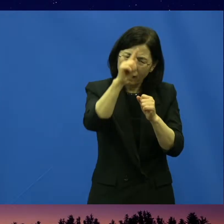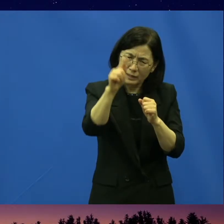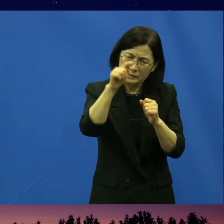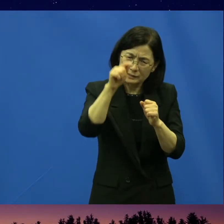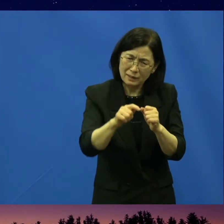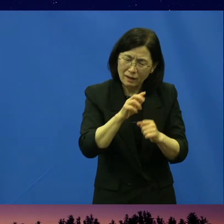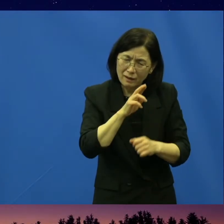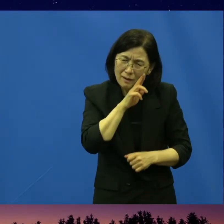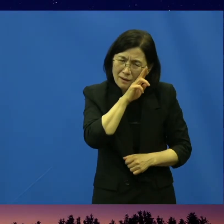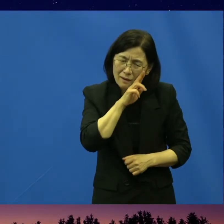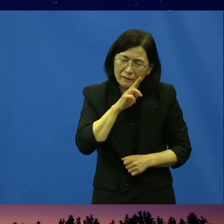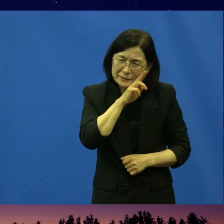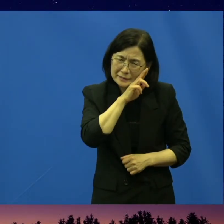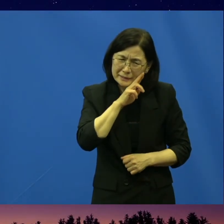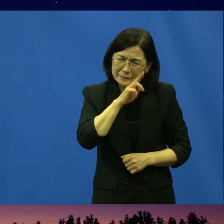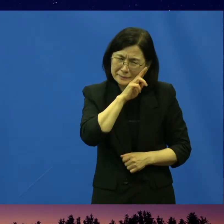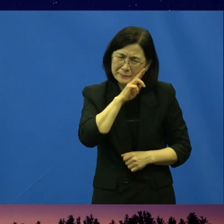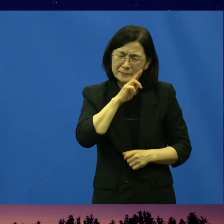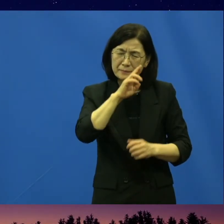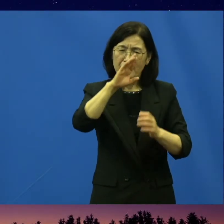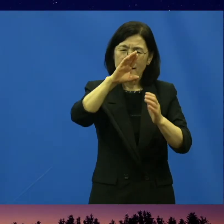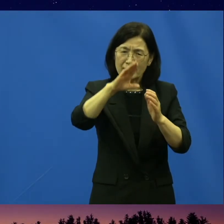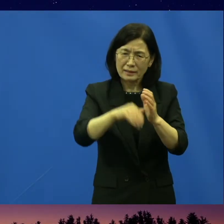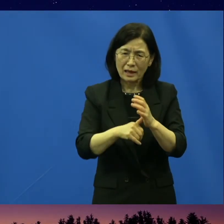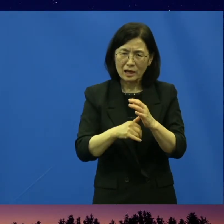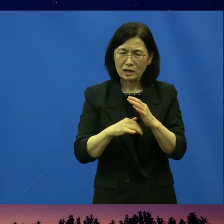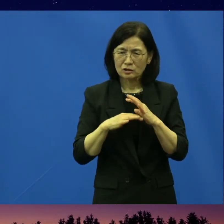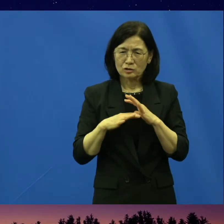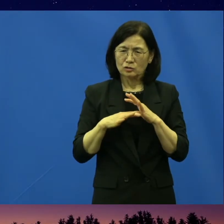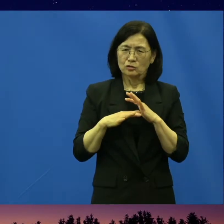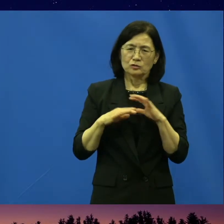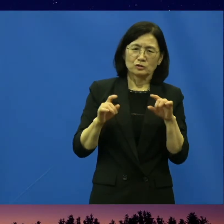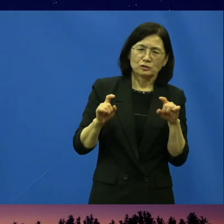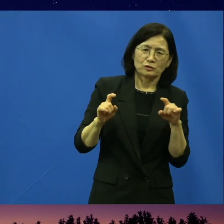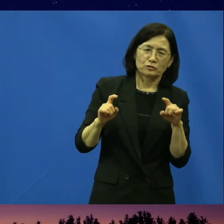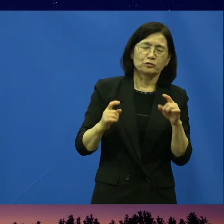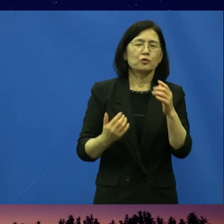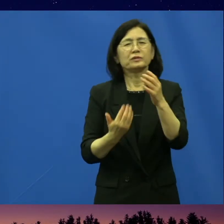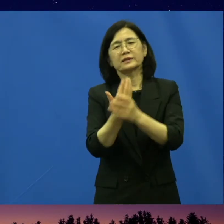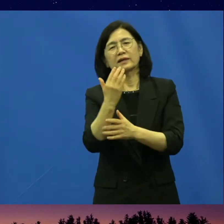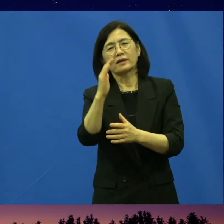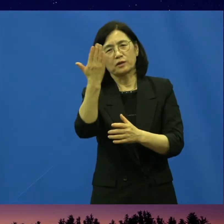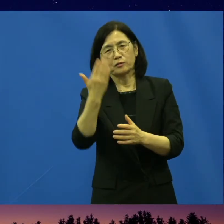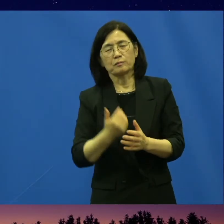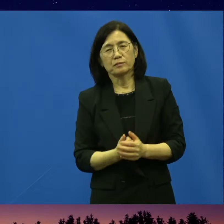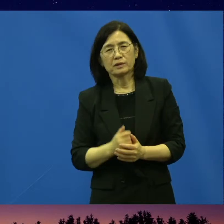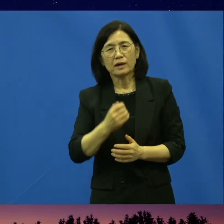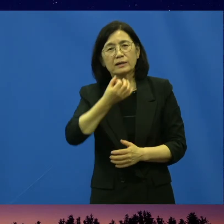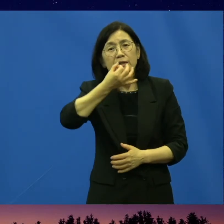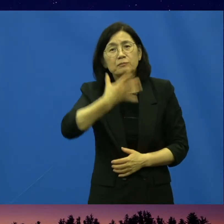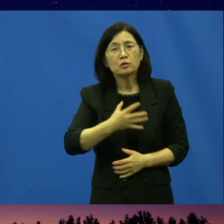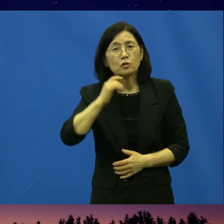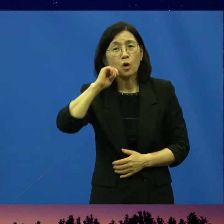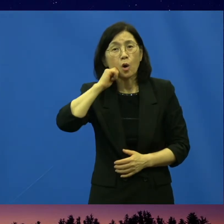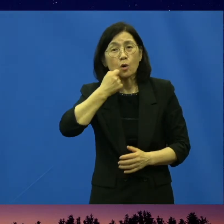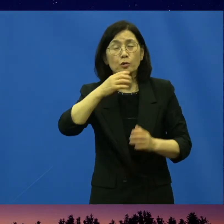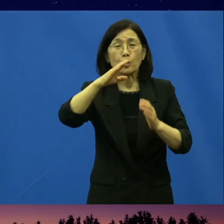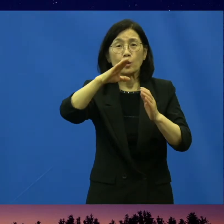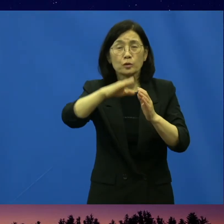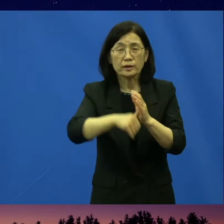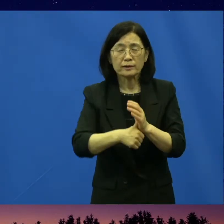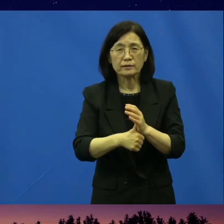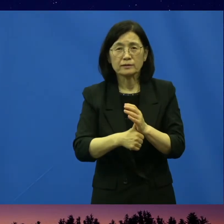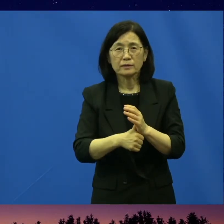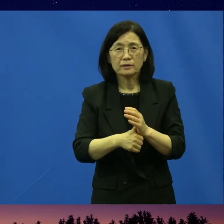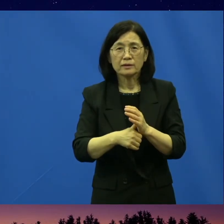의심을 하면 두려움이 몰려옵니다. 여러분, 가끔 나만 홀로 있다는 느낌이 들 때요. 힘들고 어려울 때는 나 혼자 있다는 느낌,